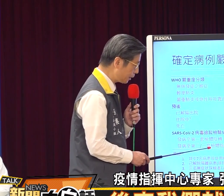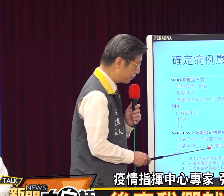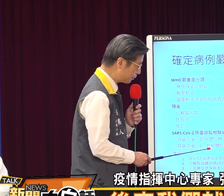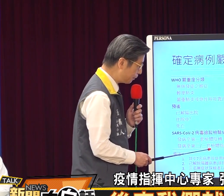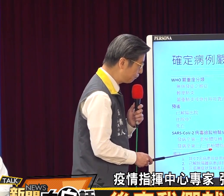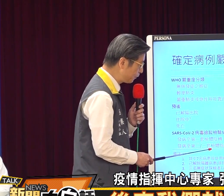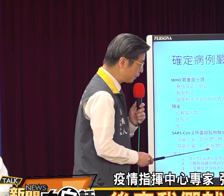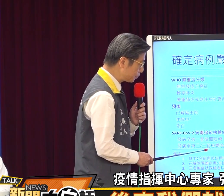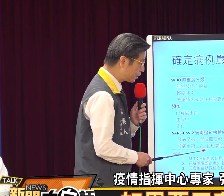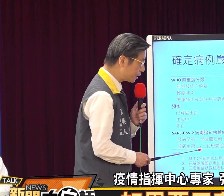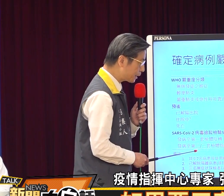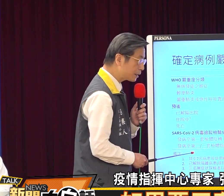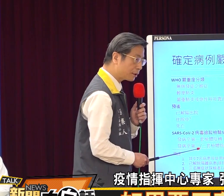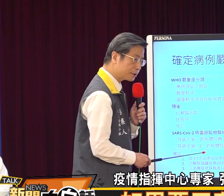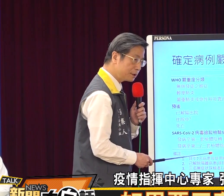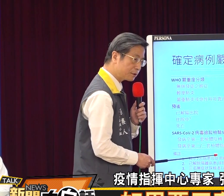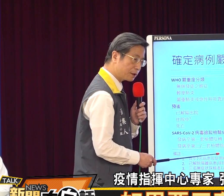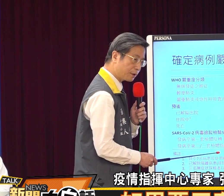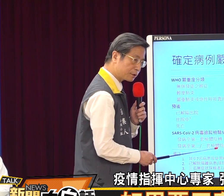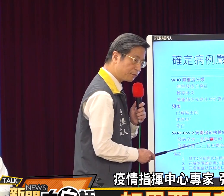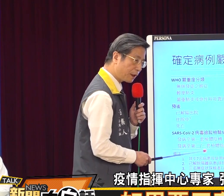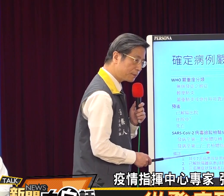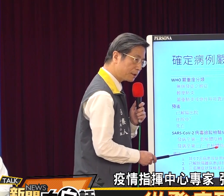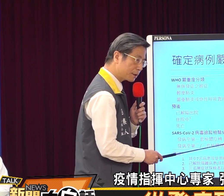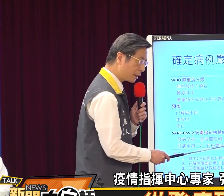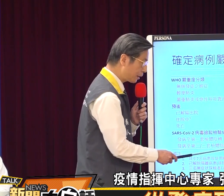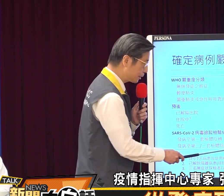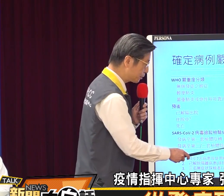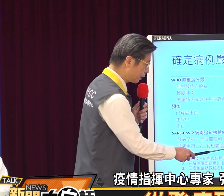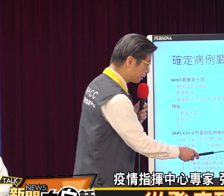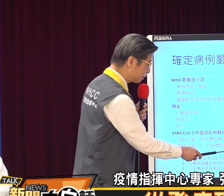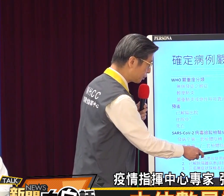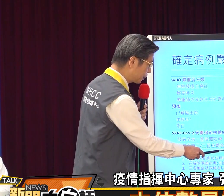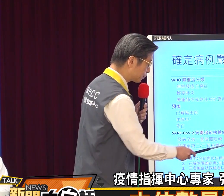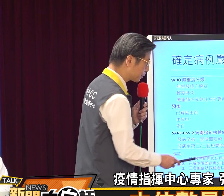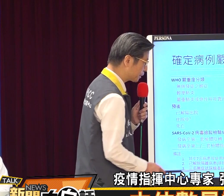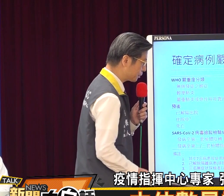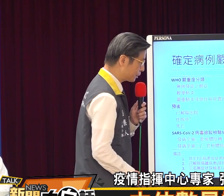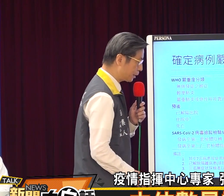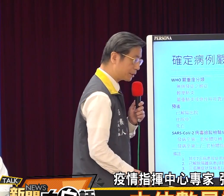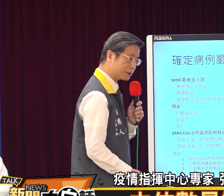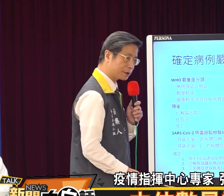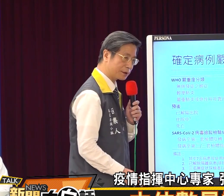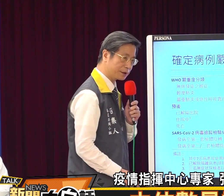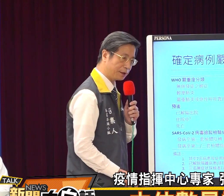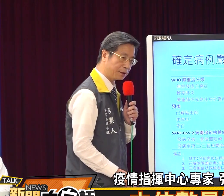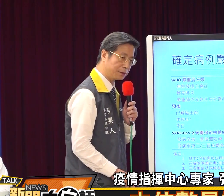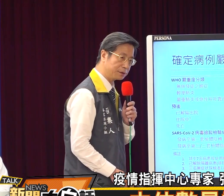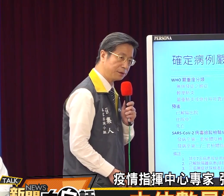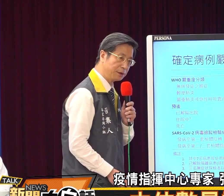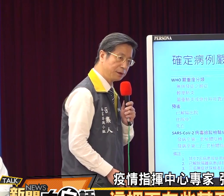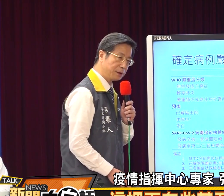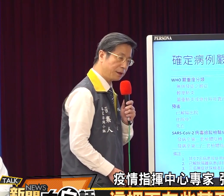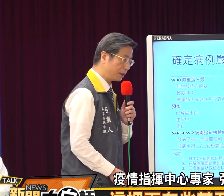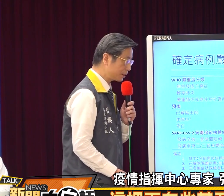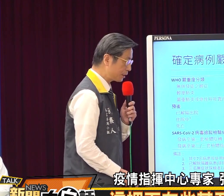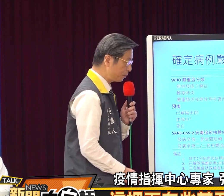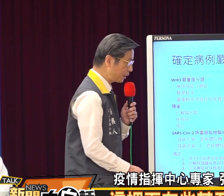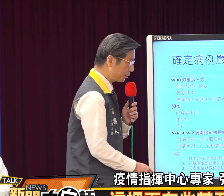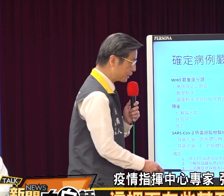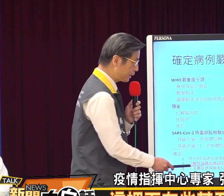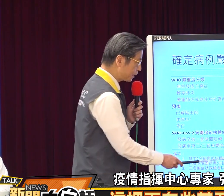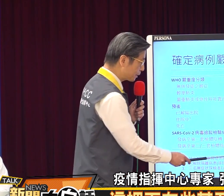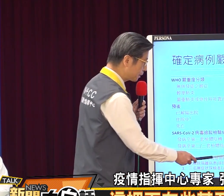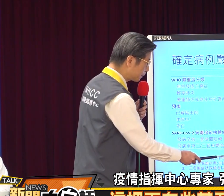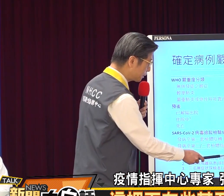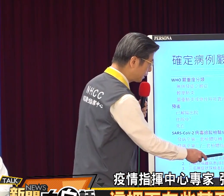改成3套阴转。如果要3套都阴转的话，从发病到3套阴转，中位数是需要24天的哦。这